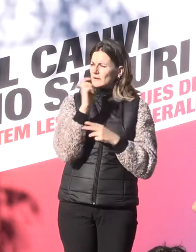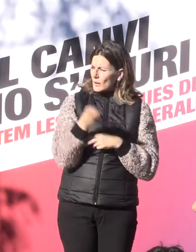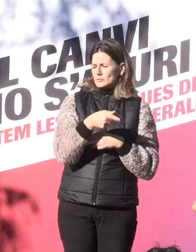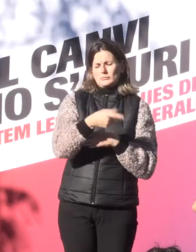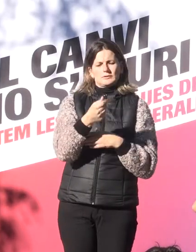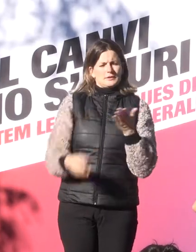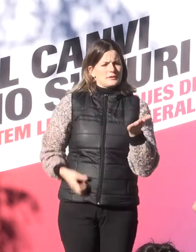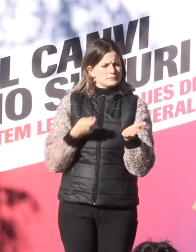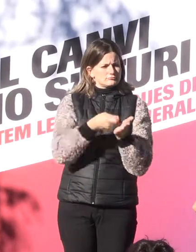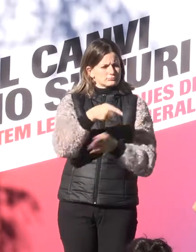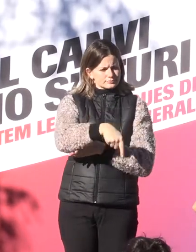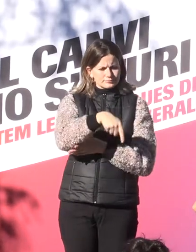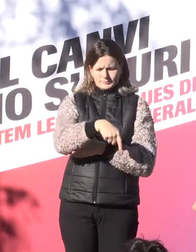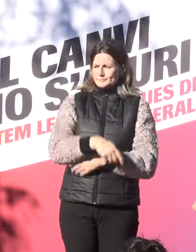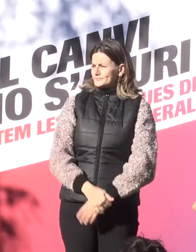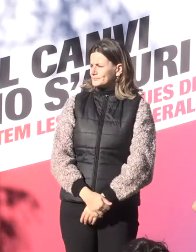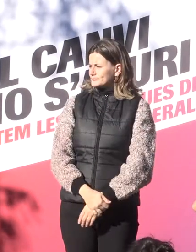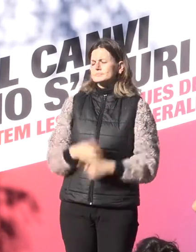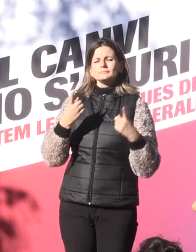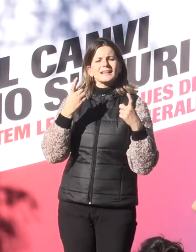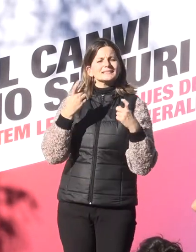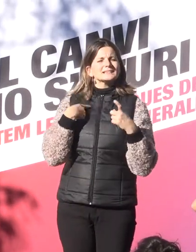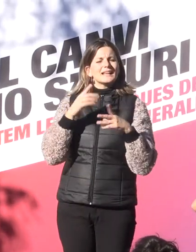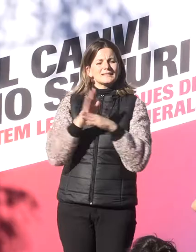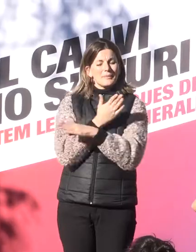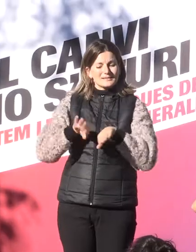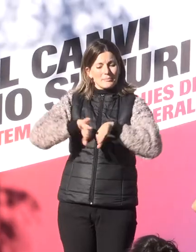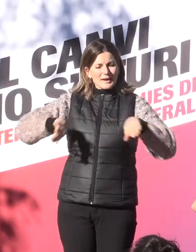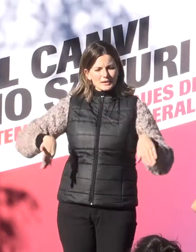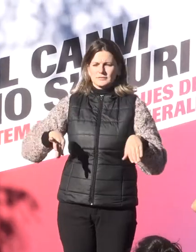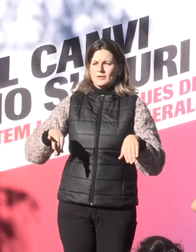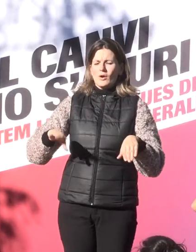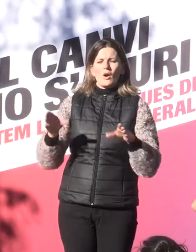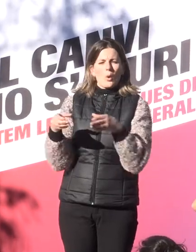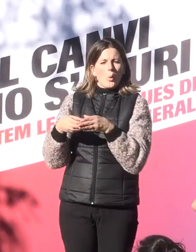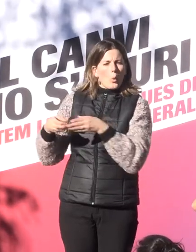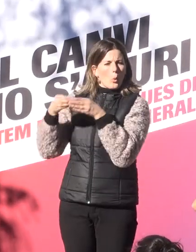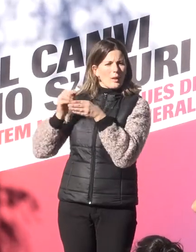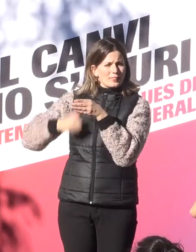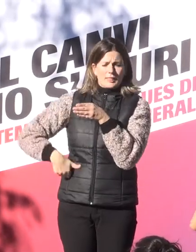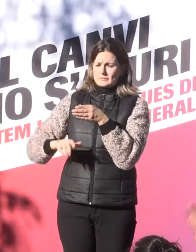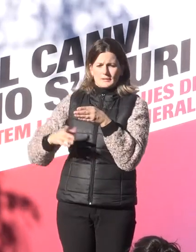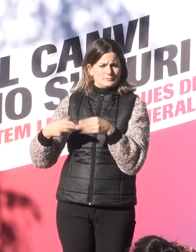gente que tiene más problemas y que son los que van allí hay que acabar con la segregación hay que acabar con los guetos educativos